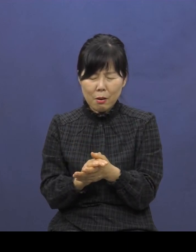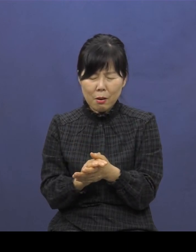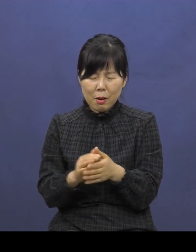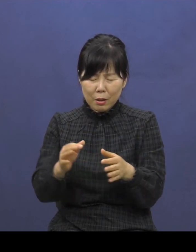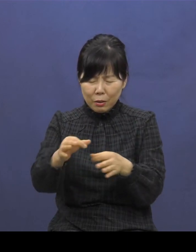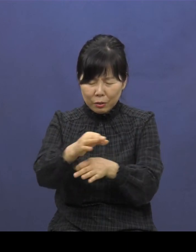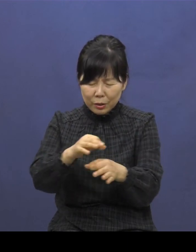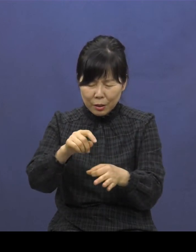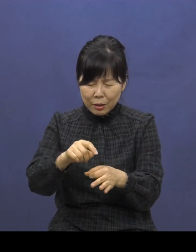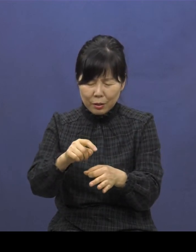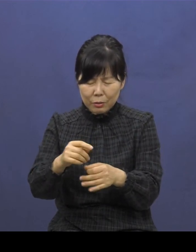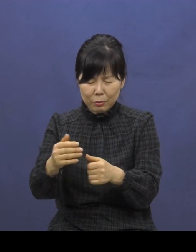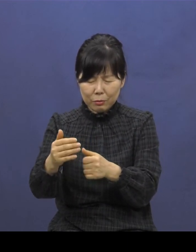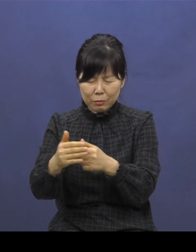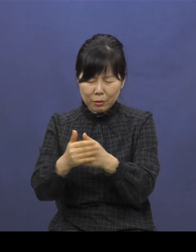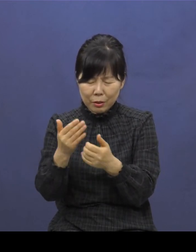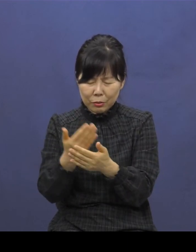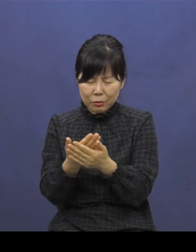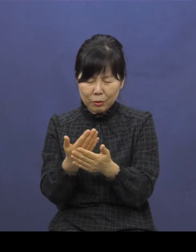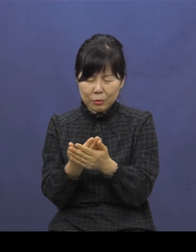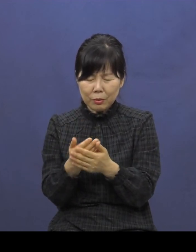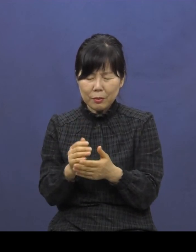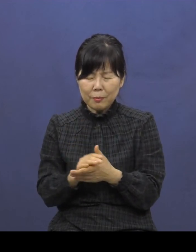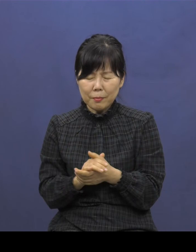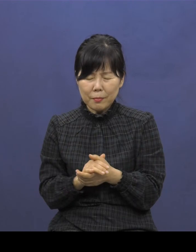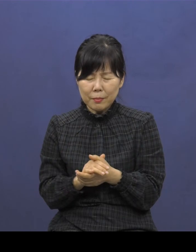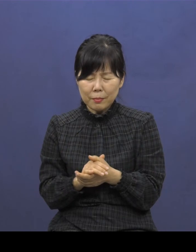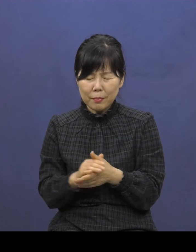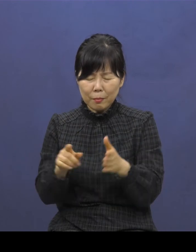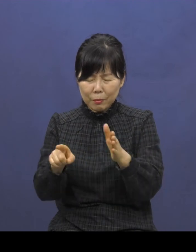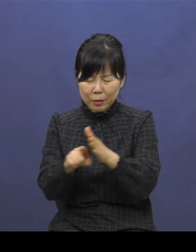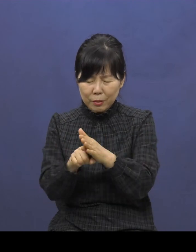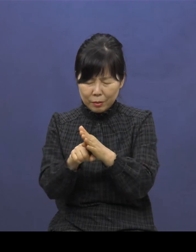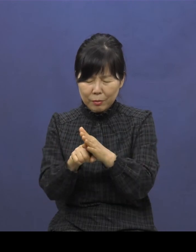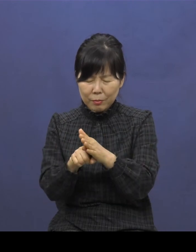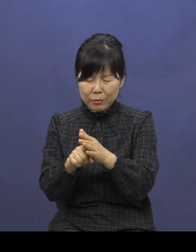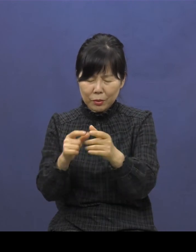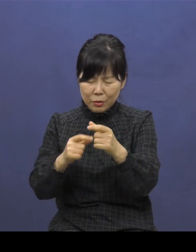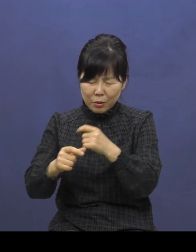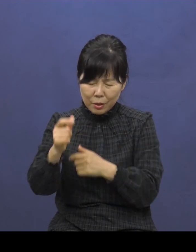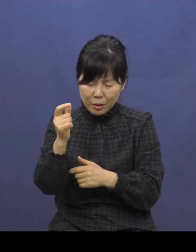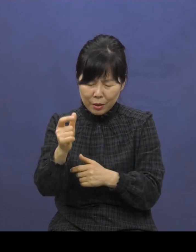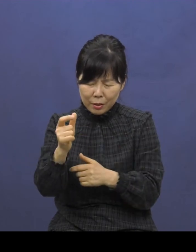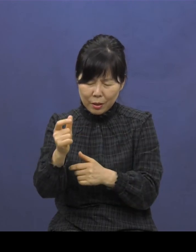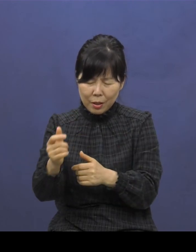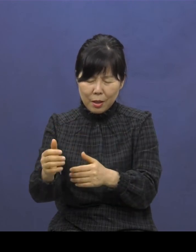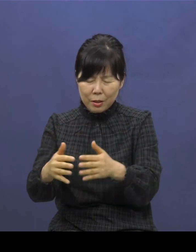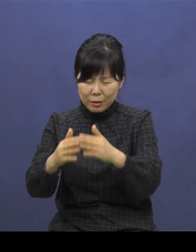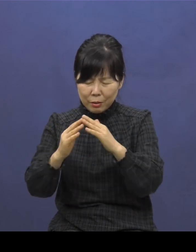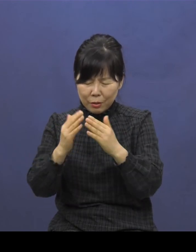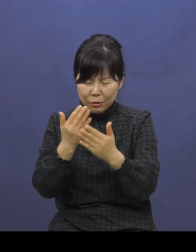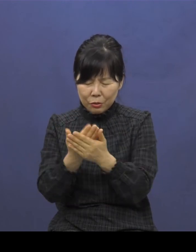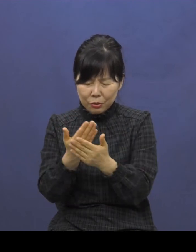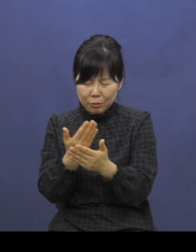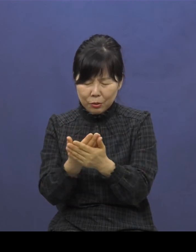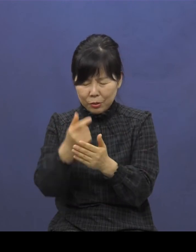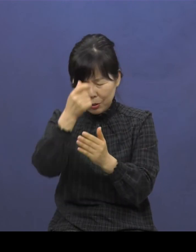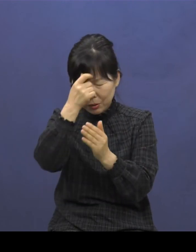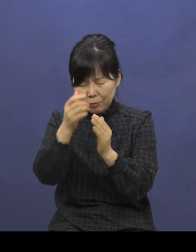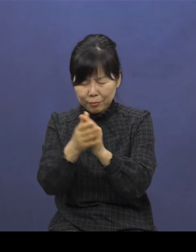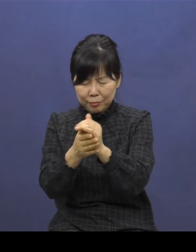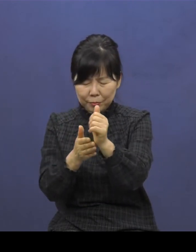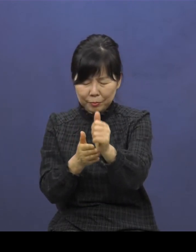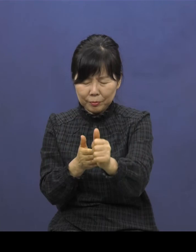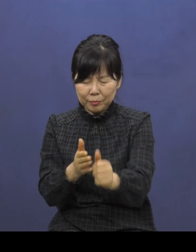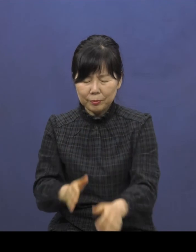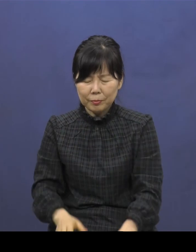가정경제를 지켜주시옵소서. 그 삶을 지켜주시옵소서. 그 가운데 승리할 수 있는 믿음을 허락하여 주시옵소서. 우리 함께 간구하며 기도하겠습니다.